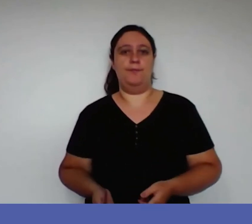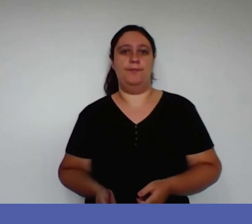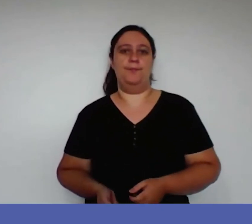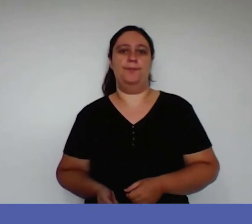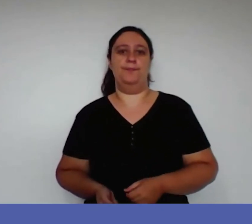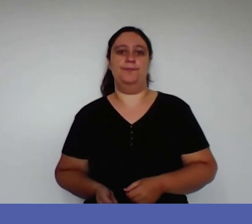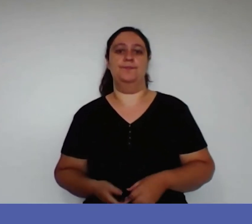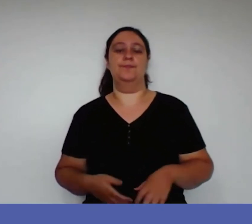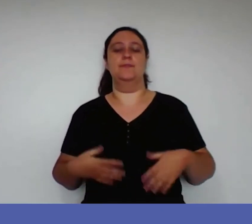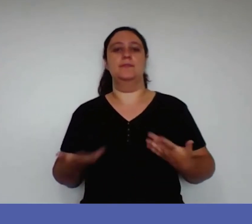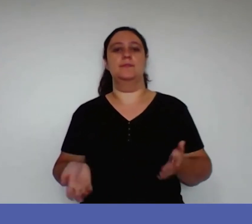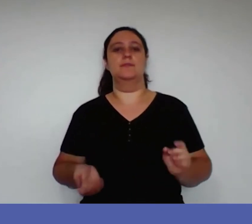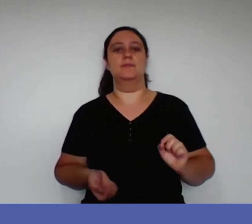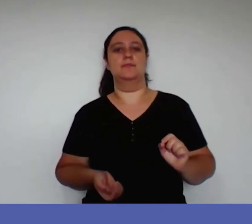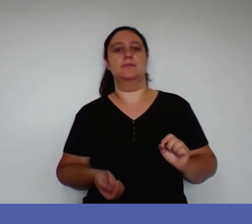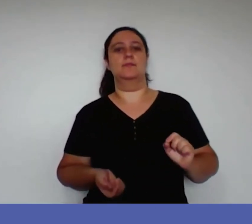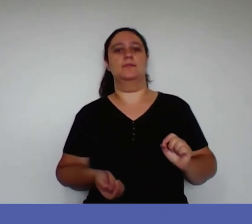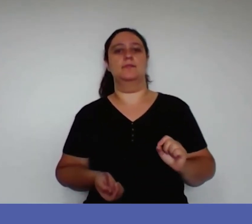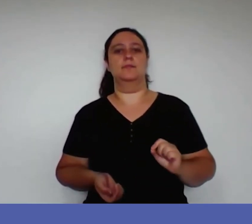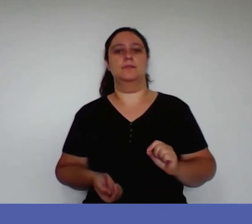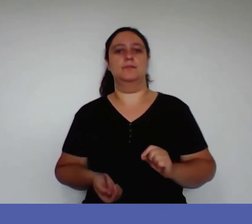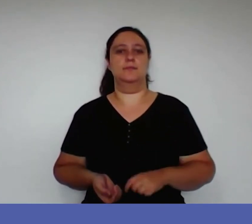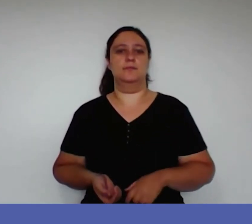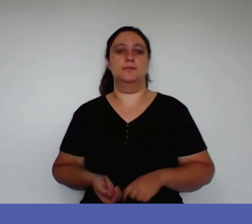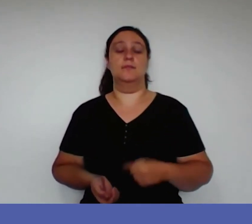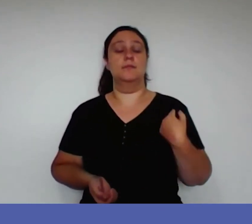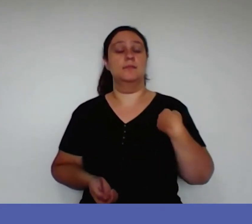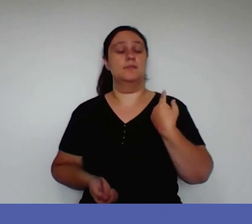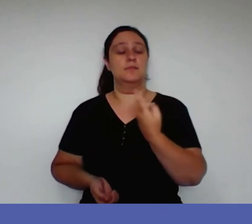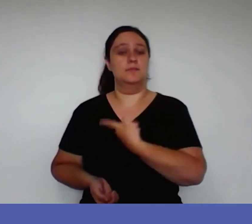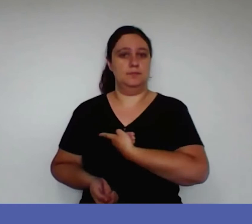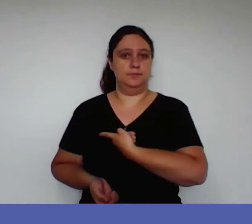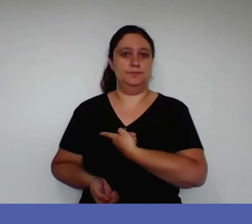irmãos, nós todos